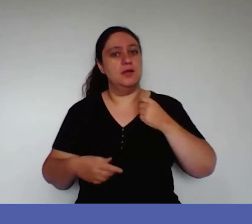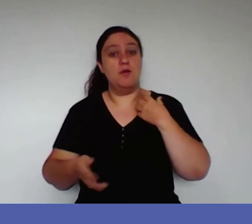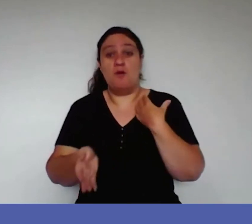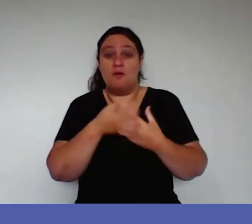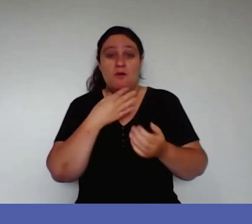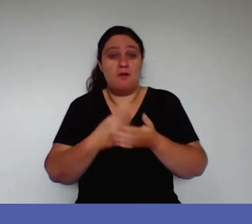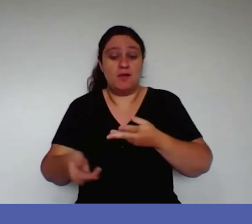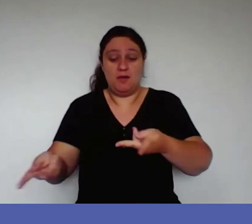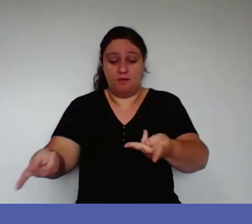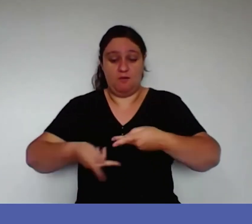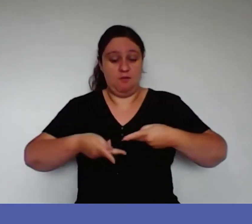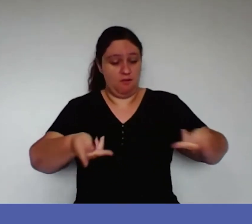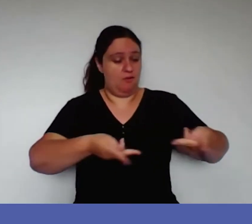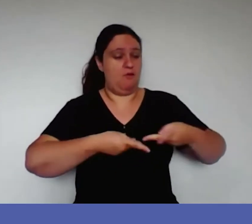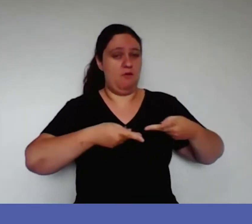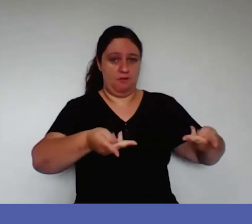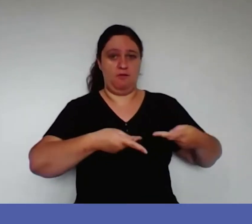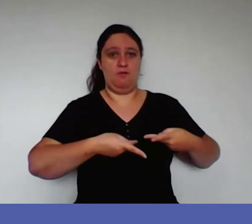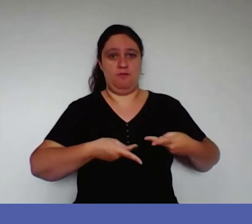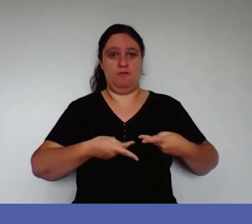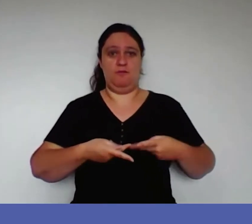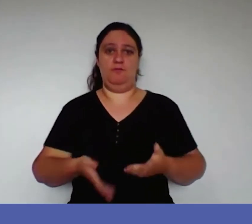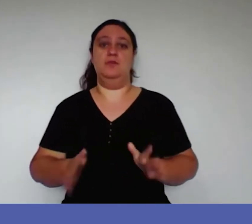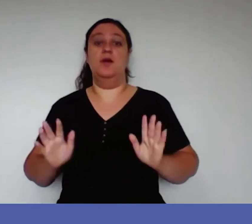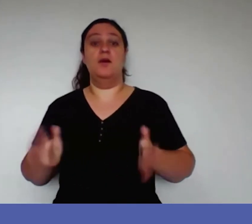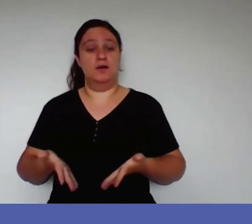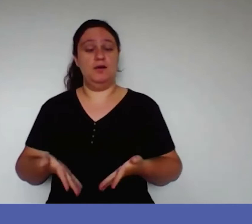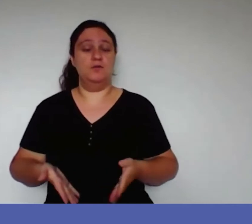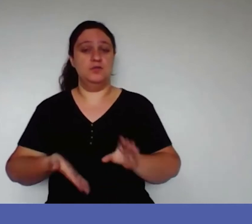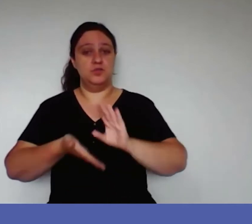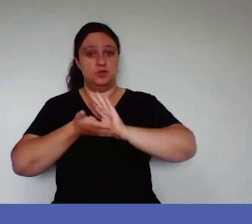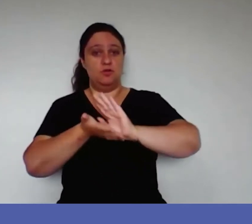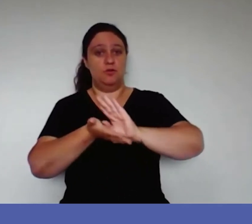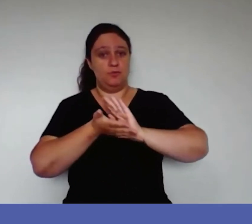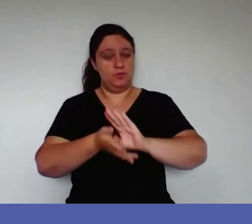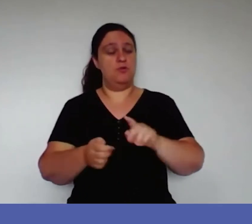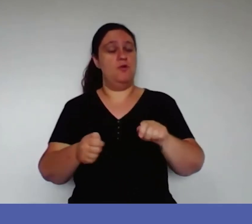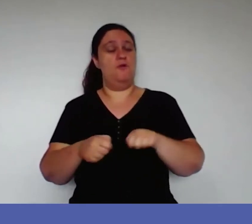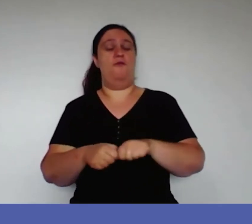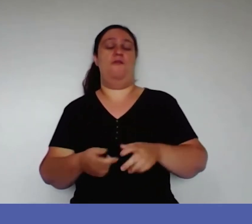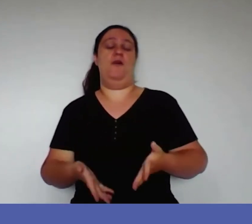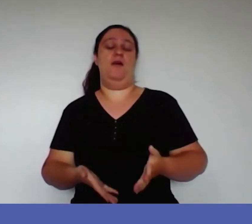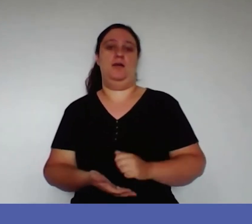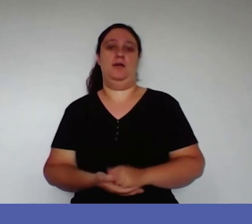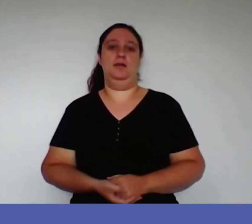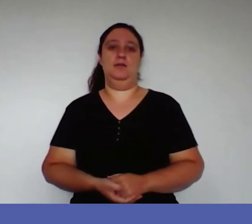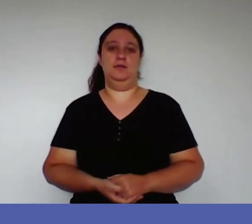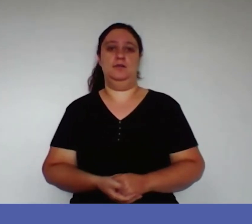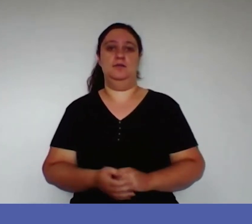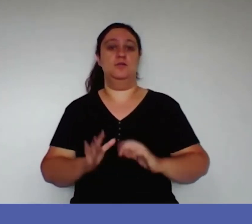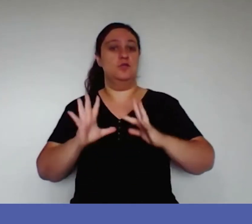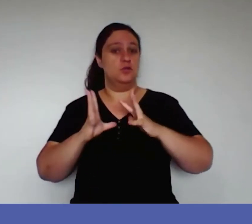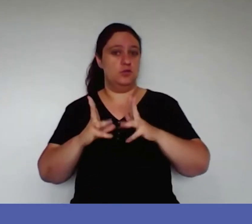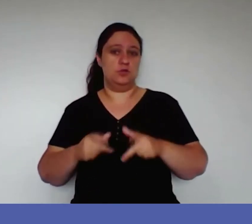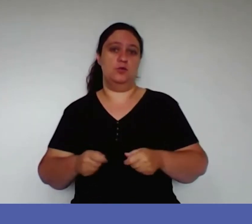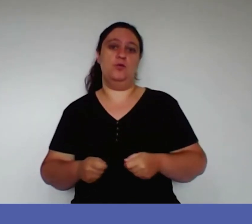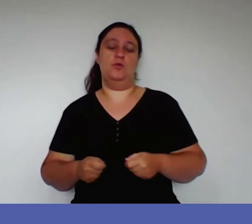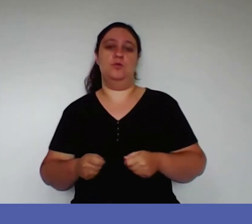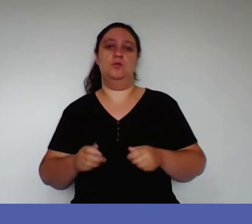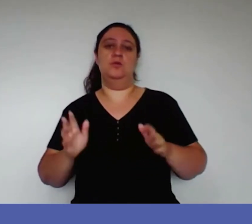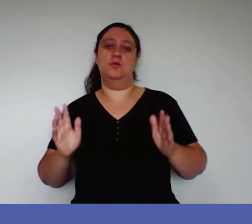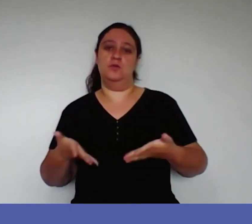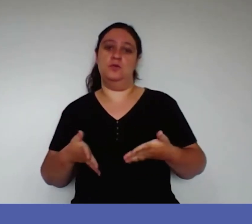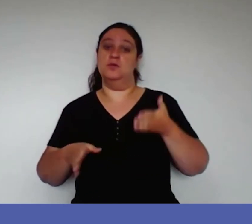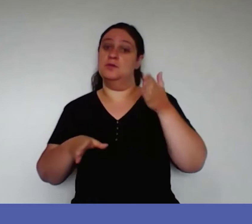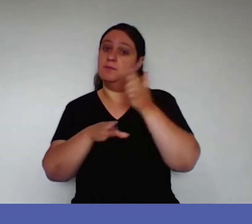Essa tem sido a atuação dos comportores, não é isso? E também de todos os irmãos hoje, todos estão participando da pregação